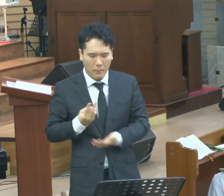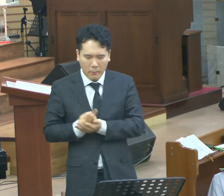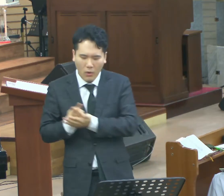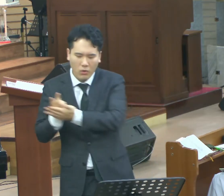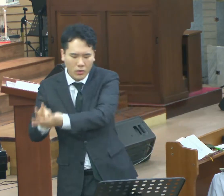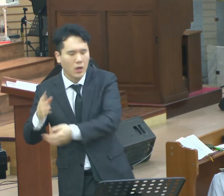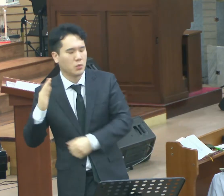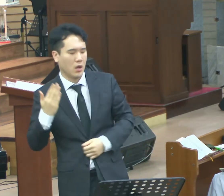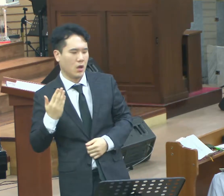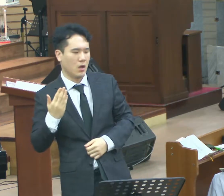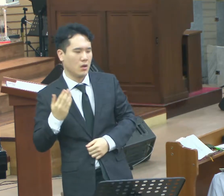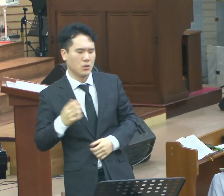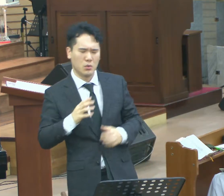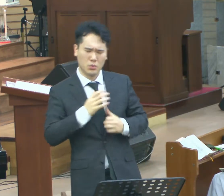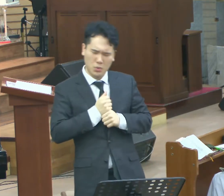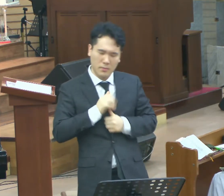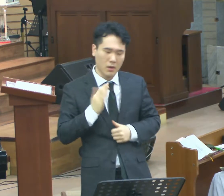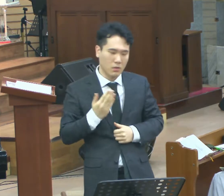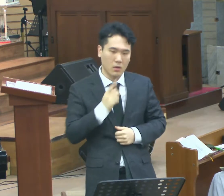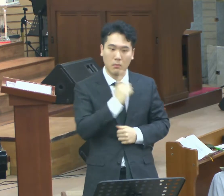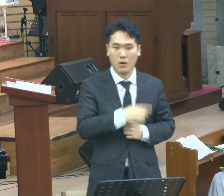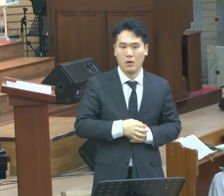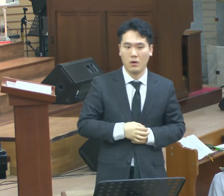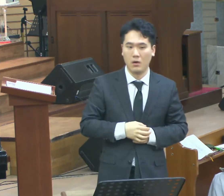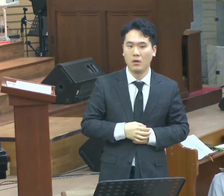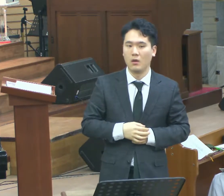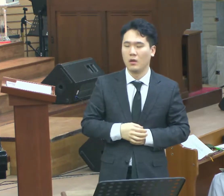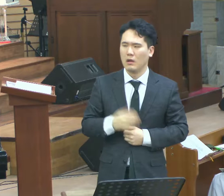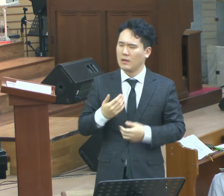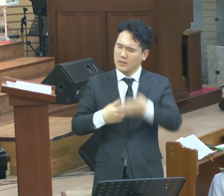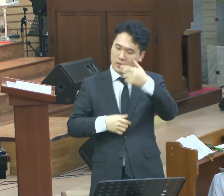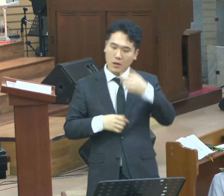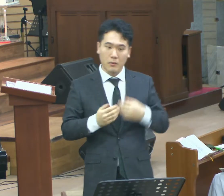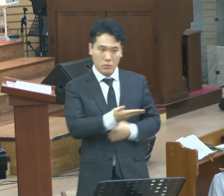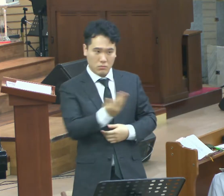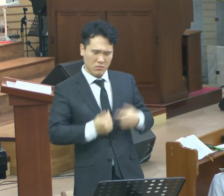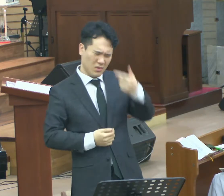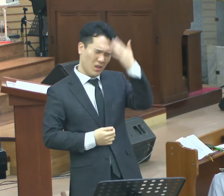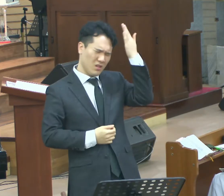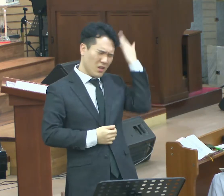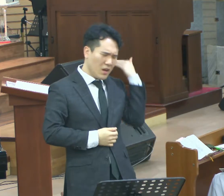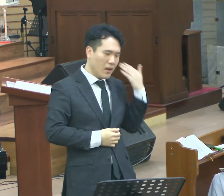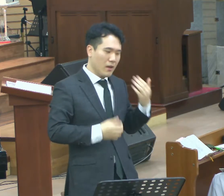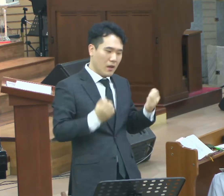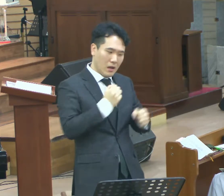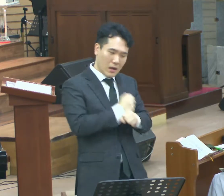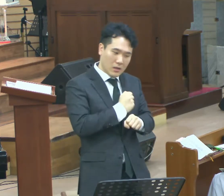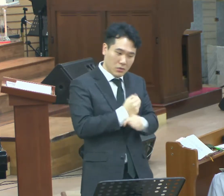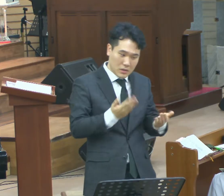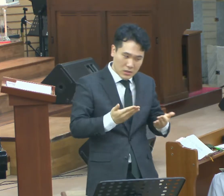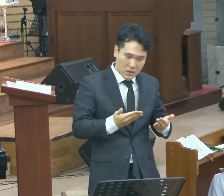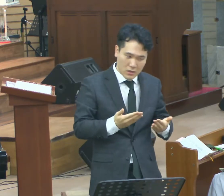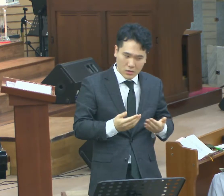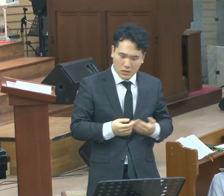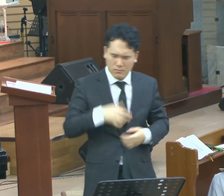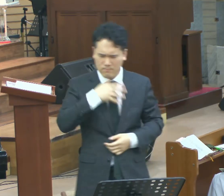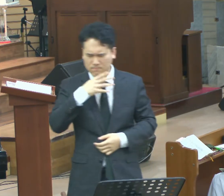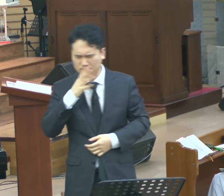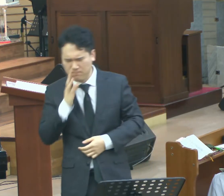곧바로 요양병원으로 갈 수 있어요. 그러니까 절대 옛날에 하는 걸 못하는 거예요. 그런데